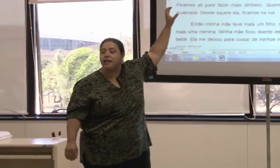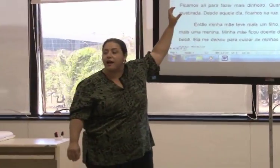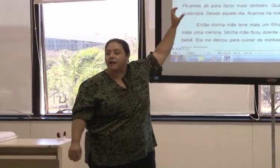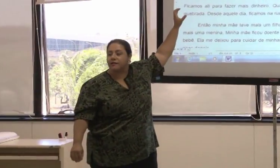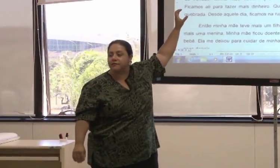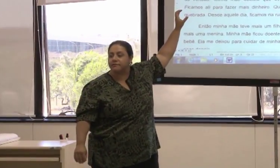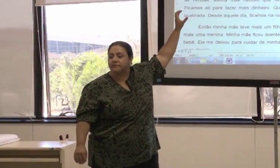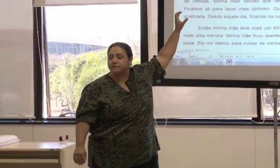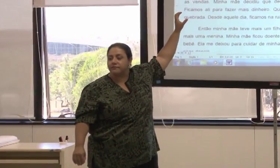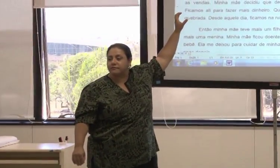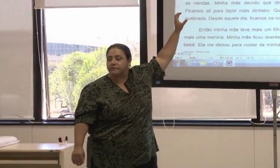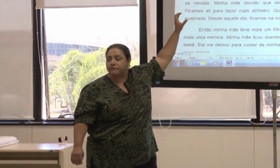inteira.